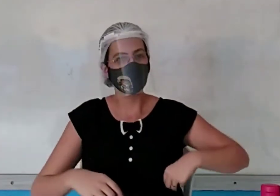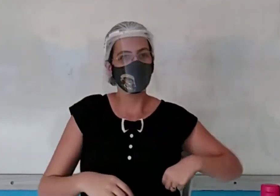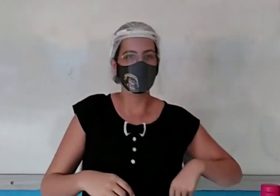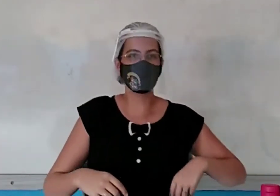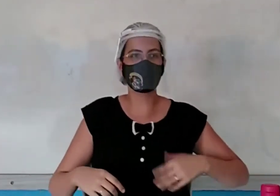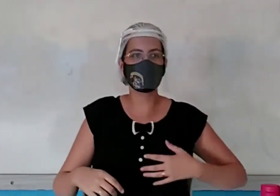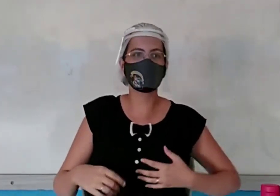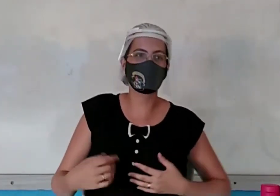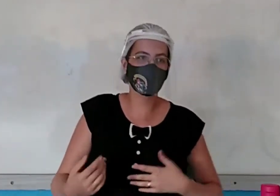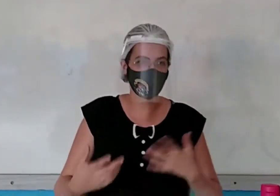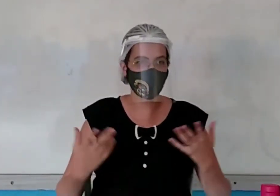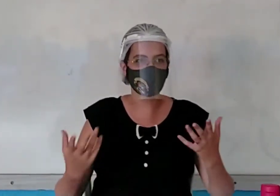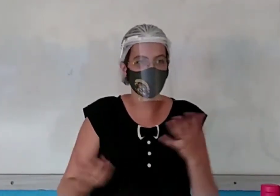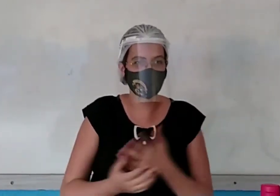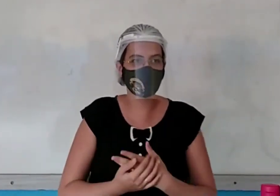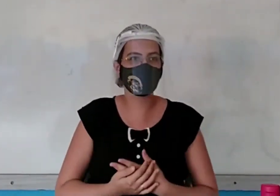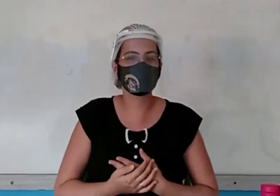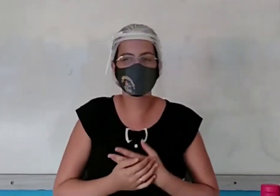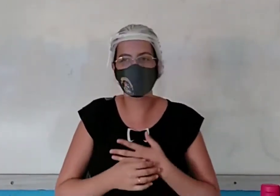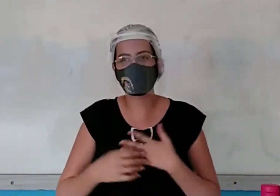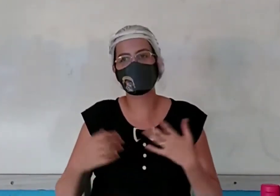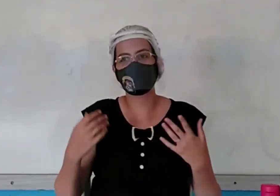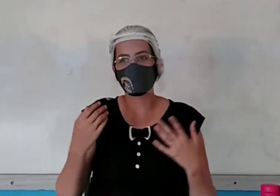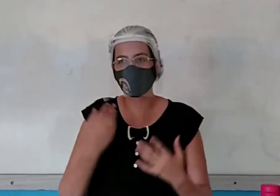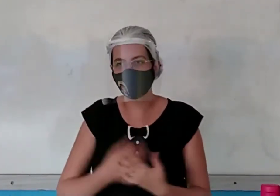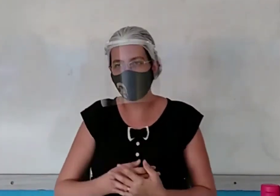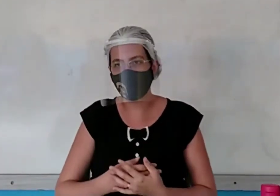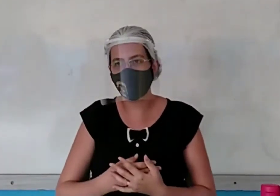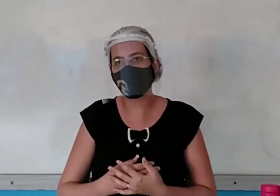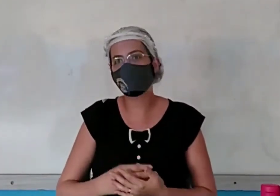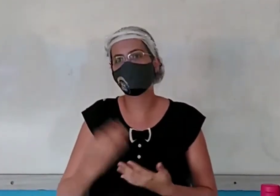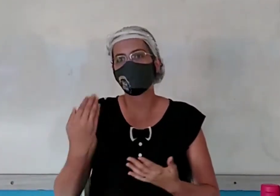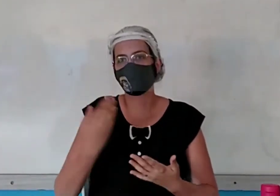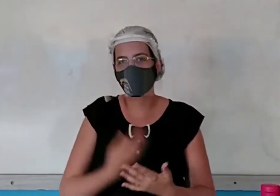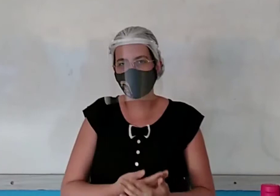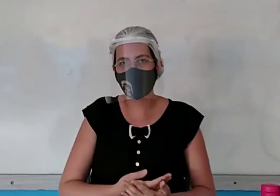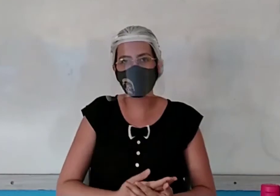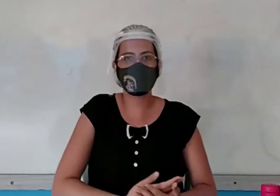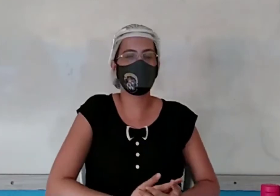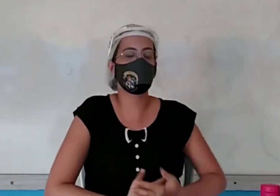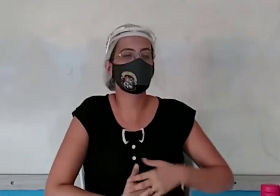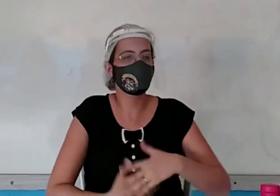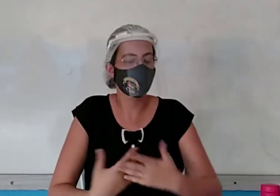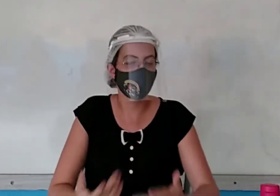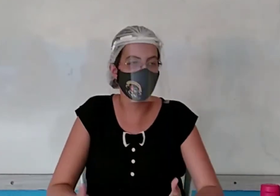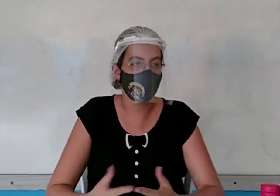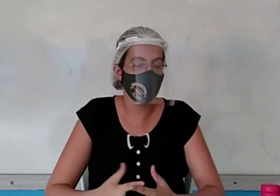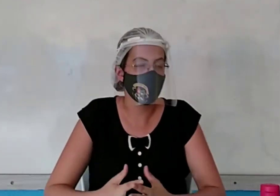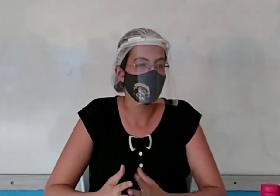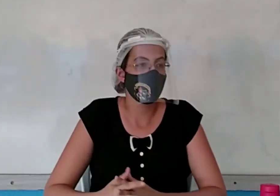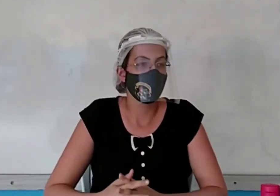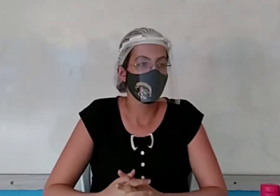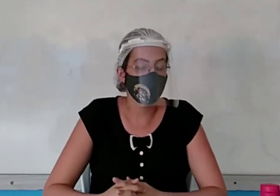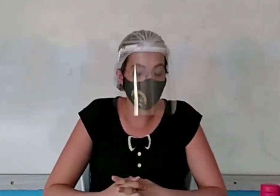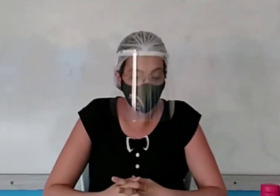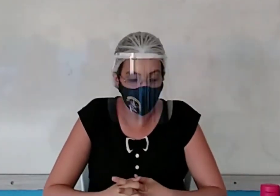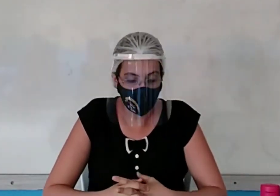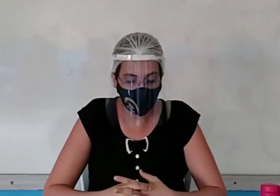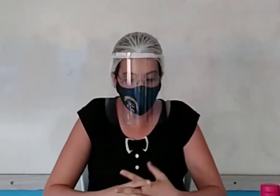Sabe aquelas coisas aleatórias que a pessoa estava no lugar errado, na hora errada? Pois é. Então, a pessoa